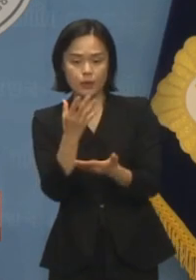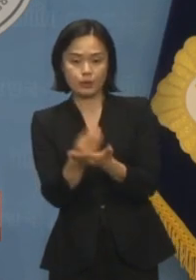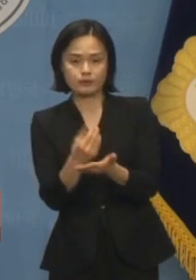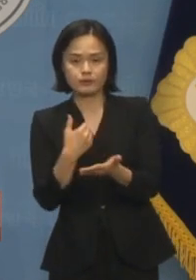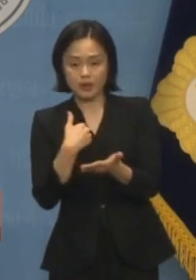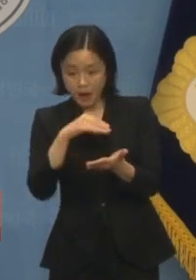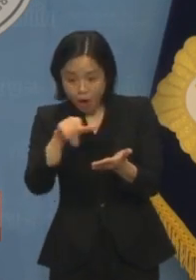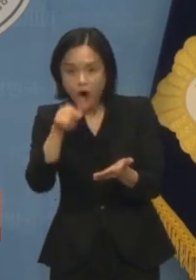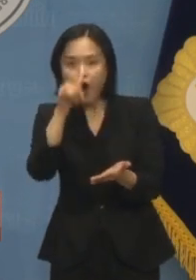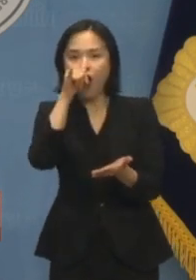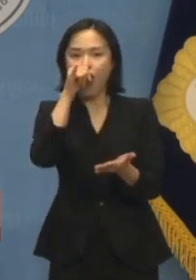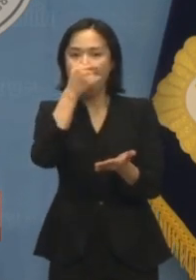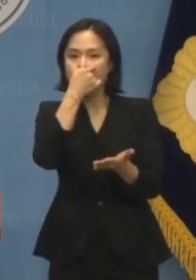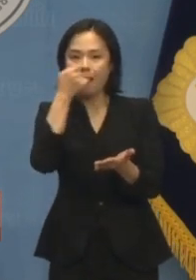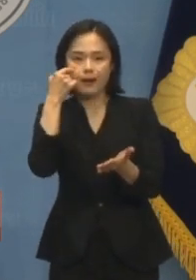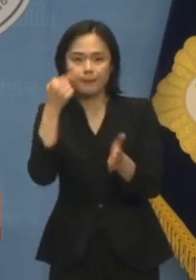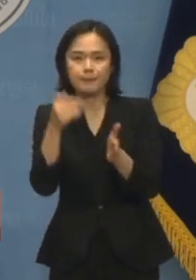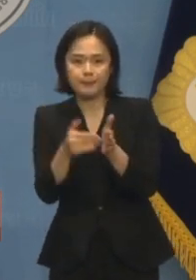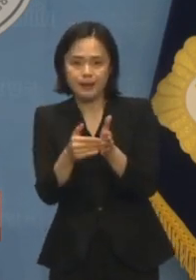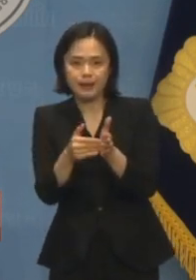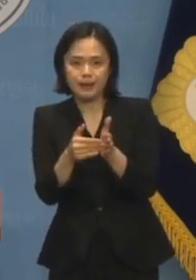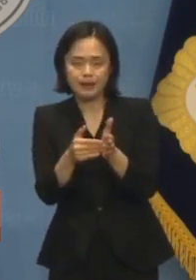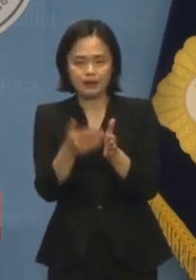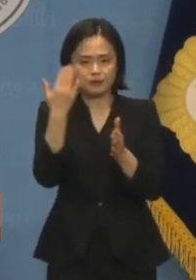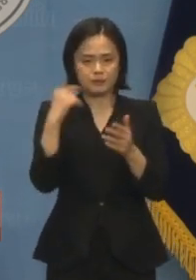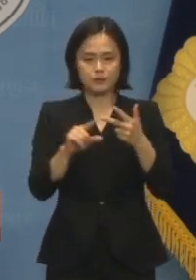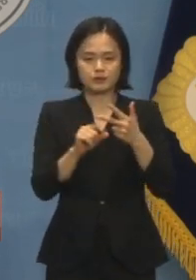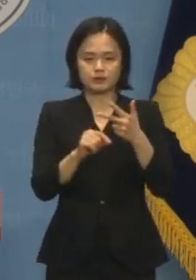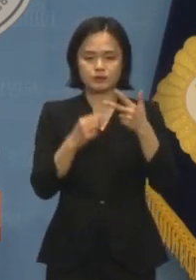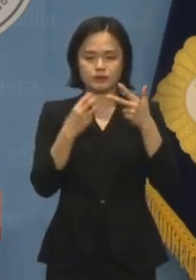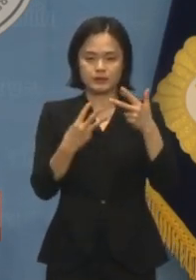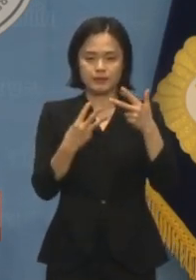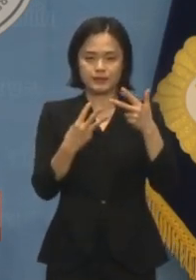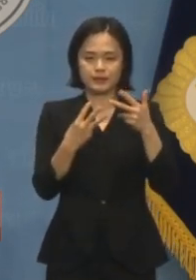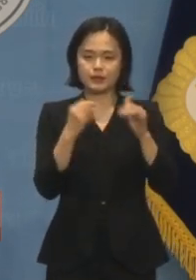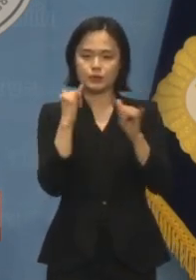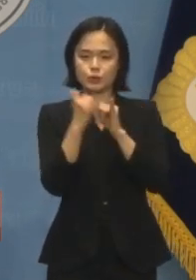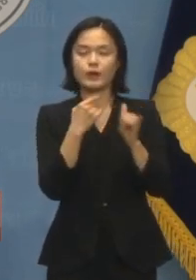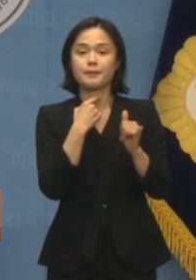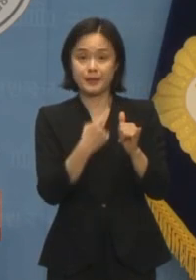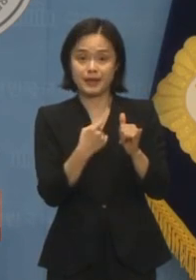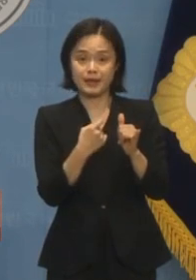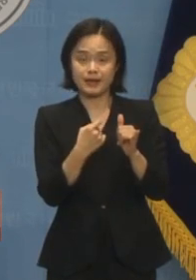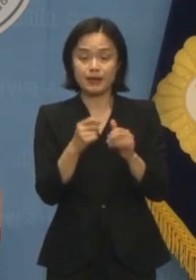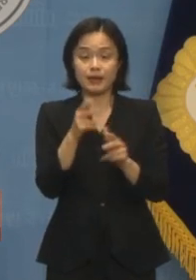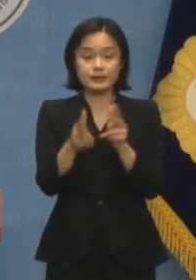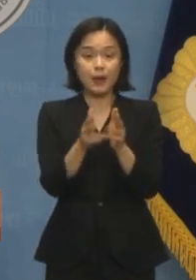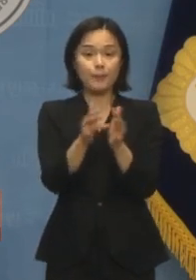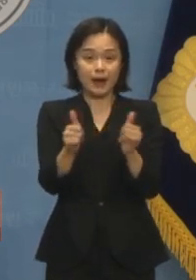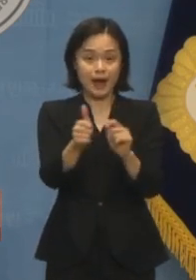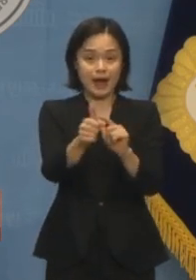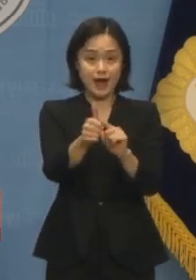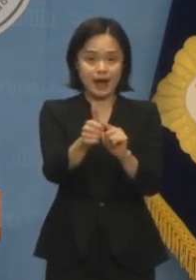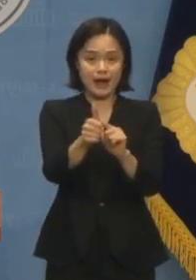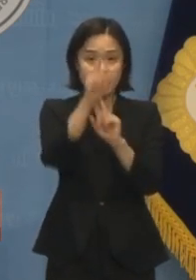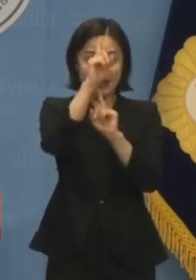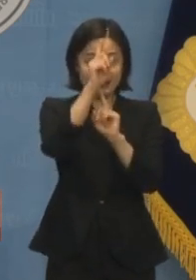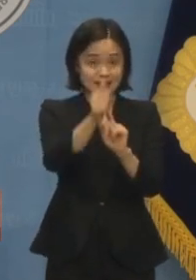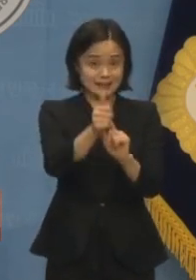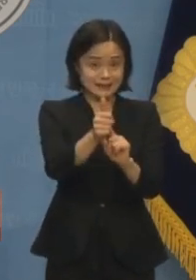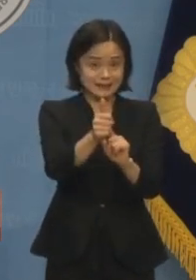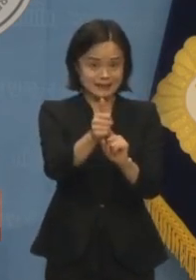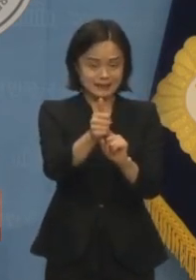김규현 변호사가 지난 7월 3일 통화한 내용입니다. 사업가 A씨는 해병대 단톡방